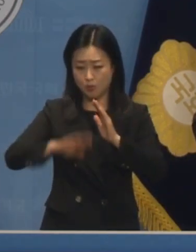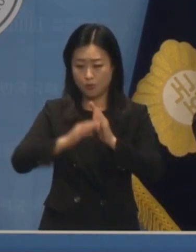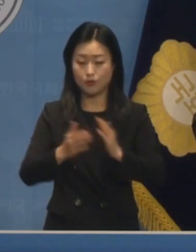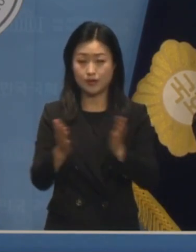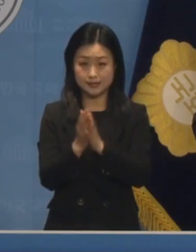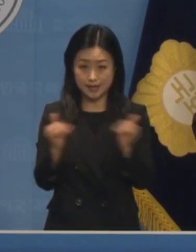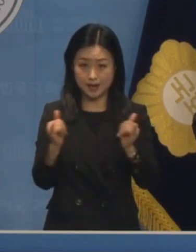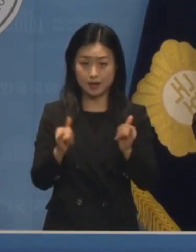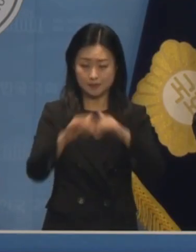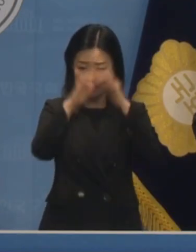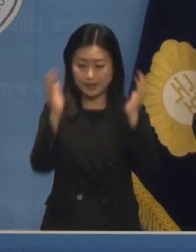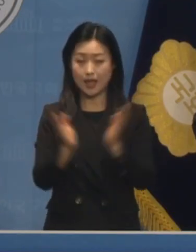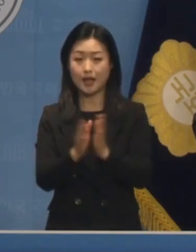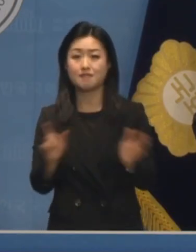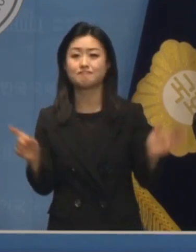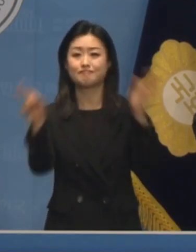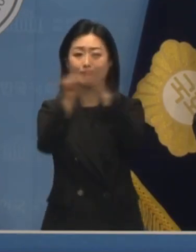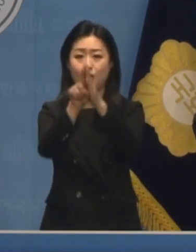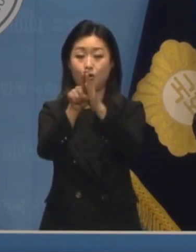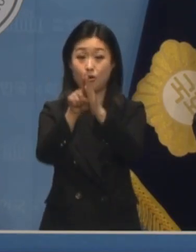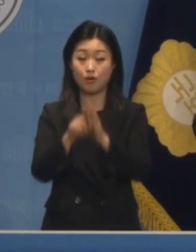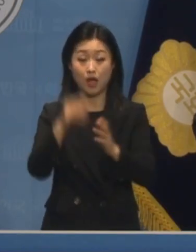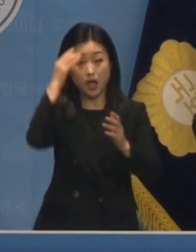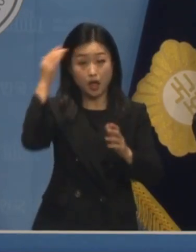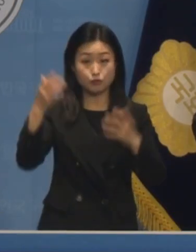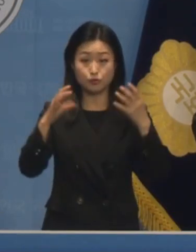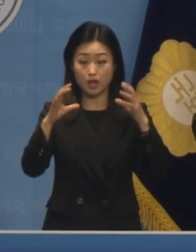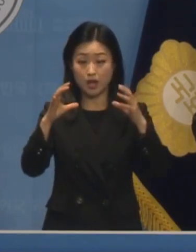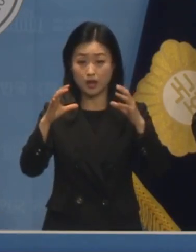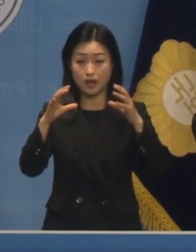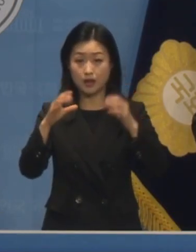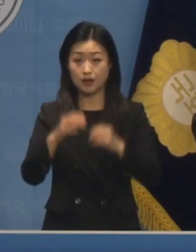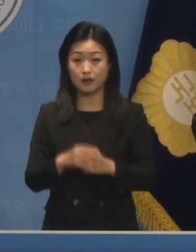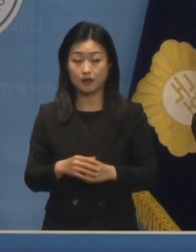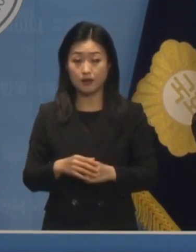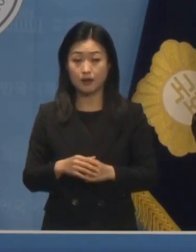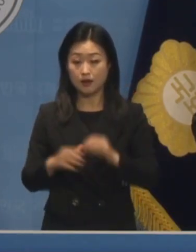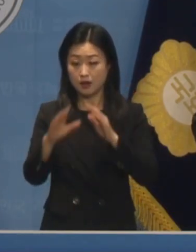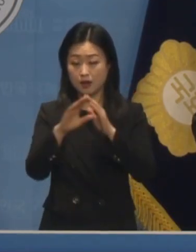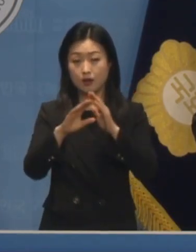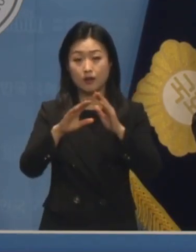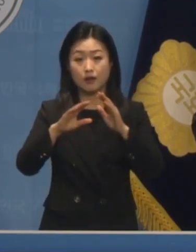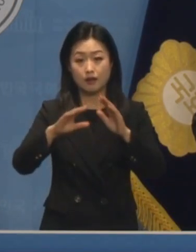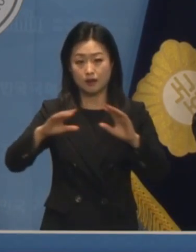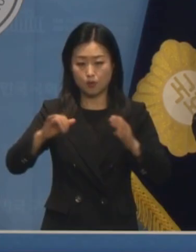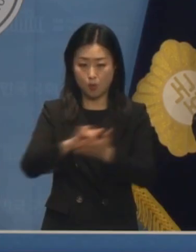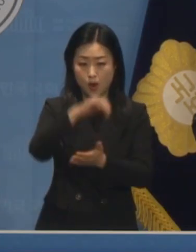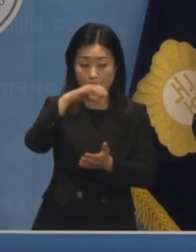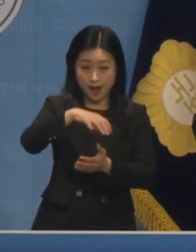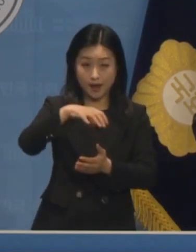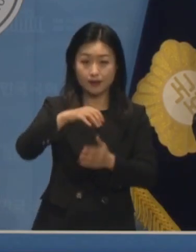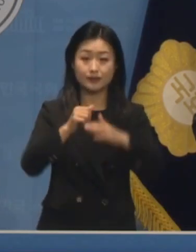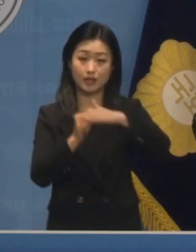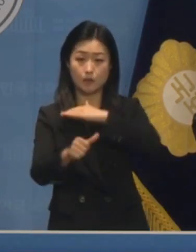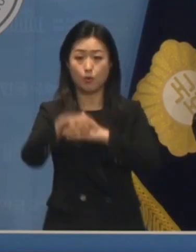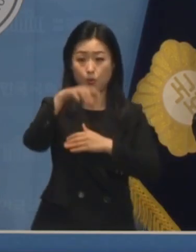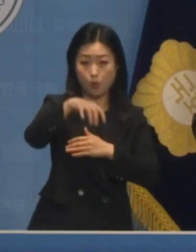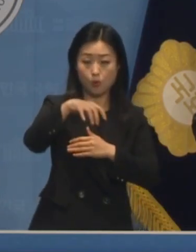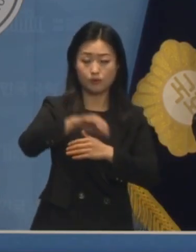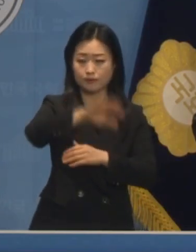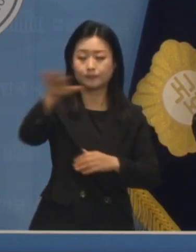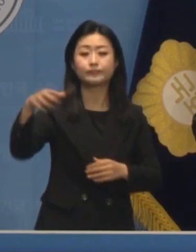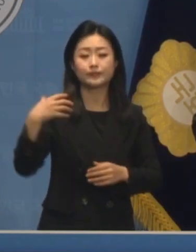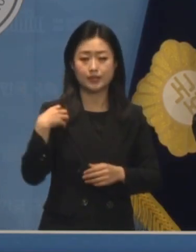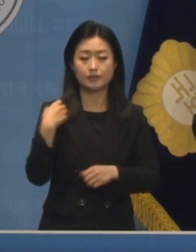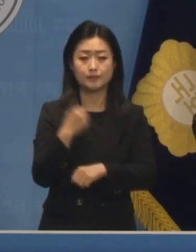말에 한국의 공항을 대표하는 공공 기관으로서 책임을 다하기를 촉구합니다 우리